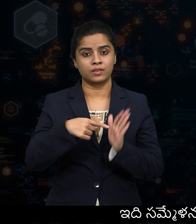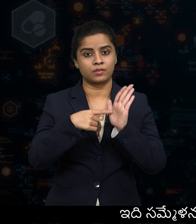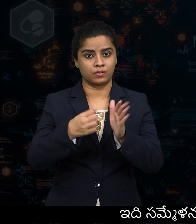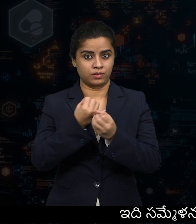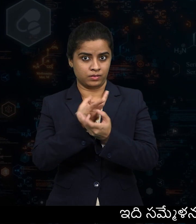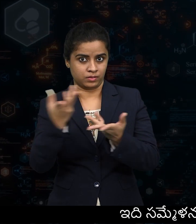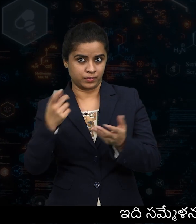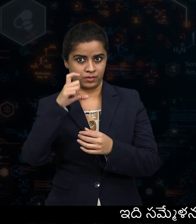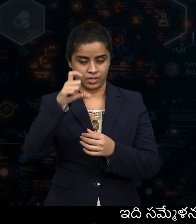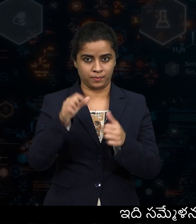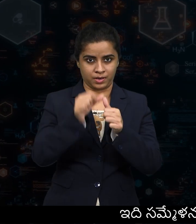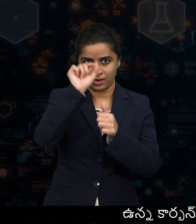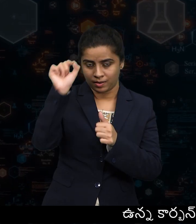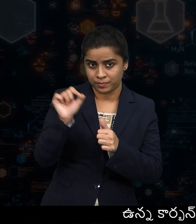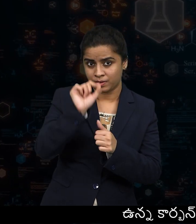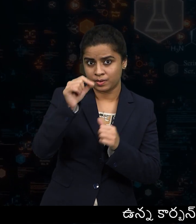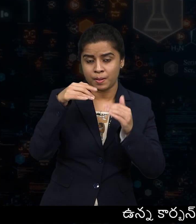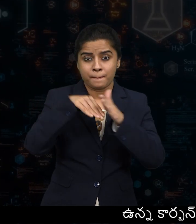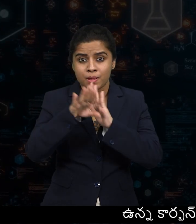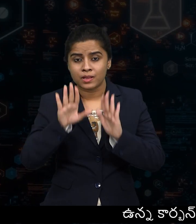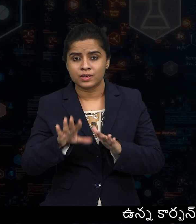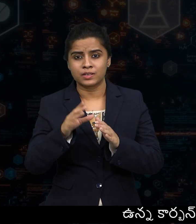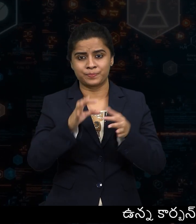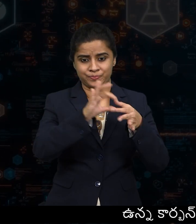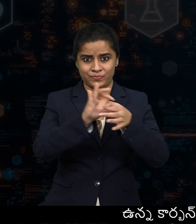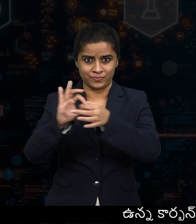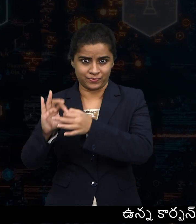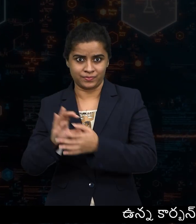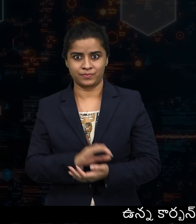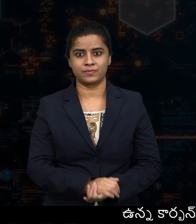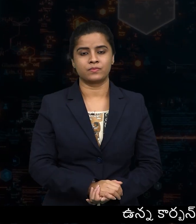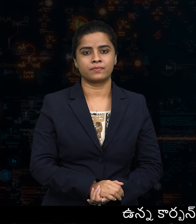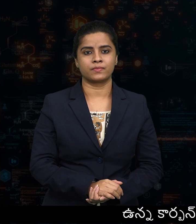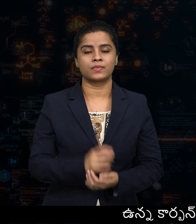యొక్క మాతృ గొలుసులో ఉన్న కార్బన్ అణువుల సంఖ్య మరియు